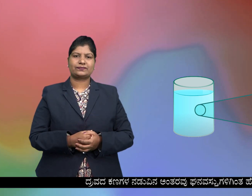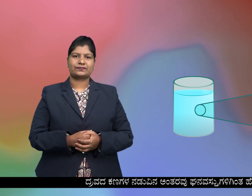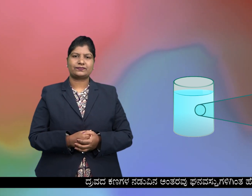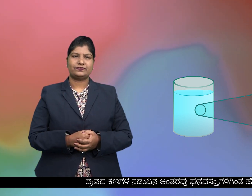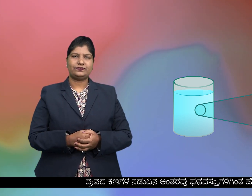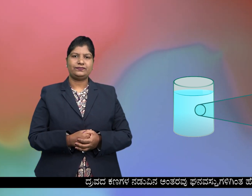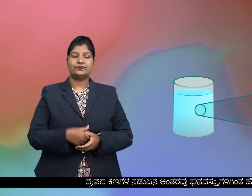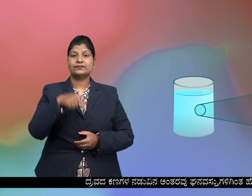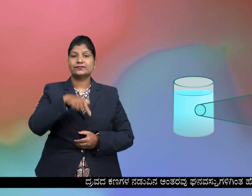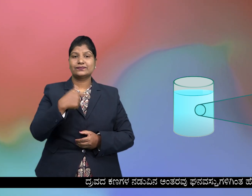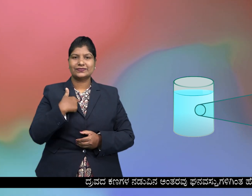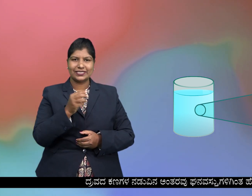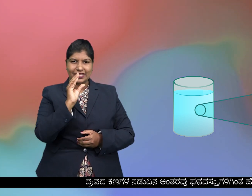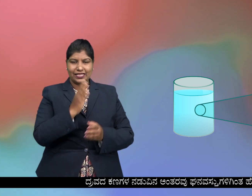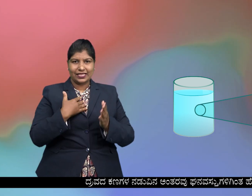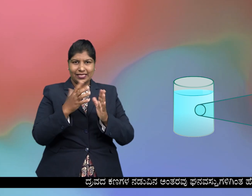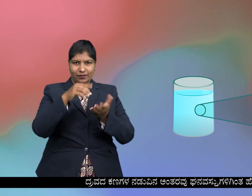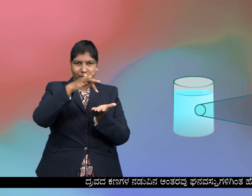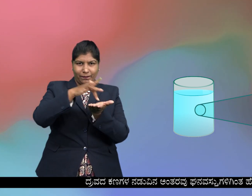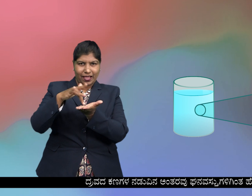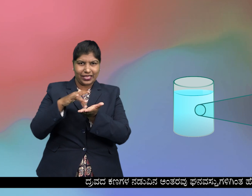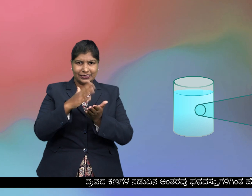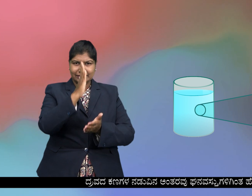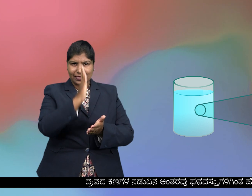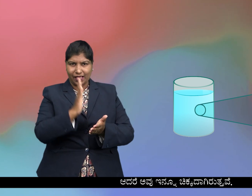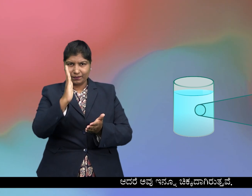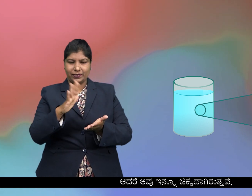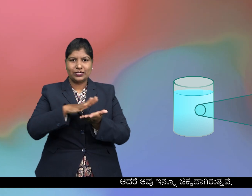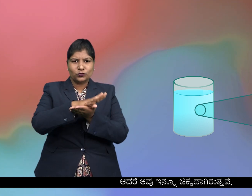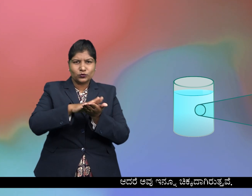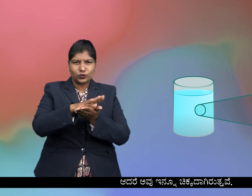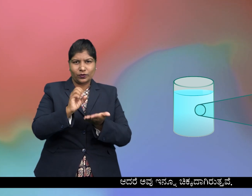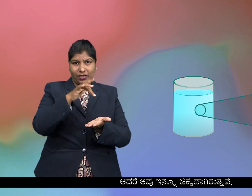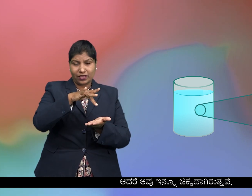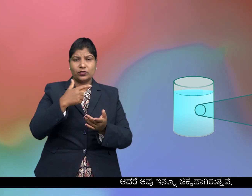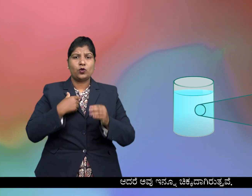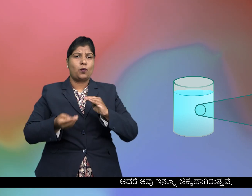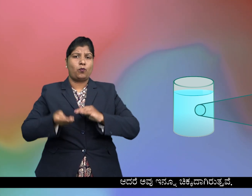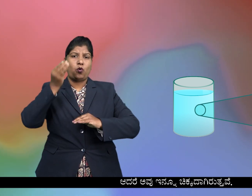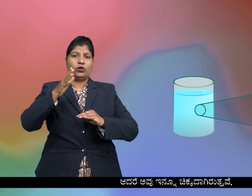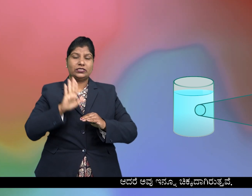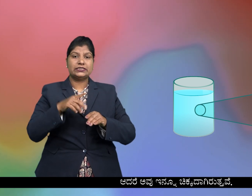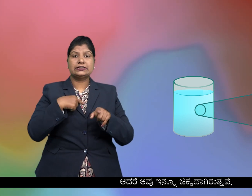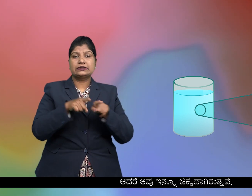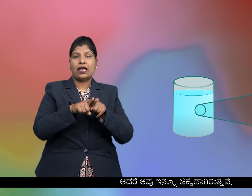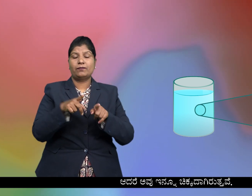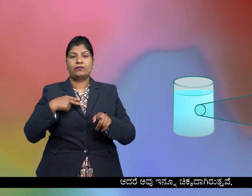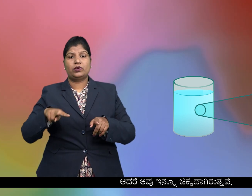ದ್ರವದ ಕಣಗಳ ನಡುವಿನ ಅಂತರವು ಘನವಸ್ತುಗಳಿಗಿಂತ ಹೆಚ್ಚು, ಆದರೆ ಅವು ಇನ್ನೂ ಚಿಕ್ಕದಾಗಿರುತ್ತವೆ.